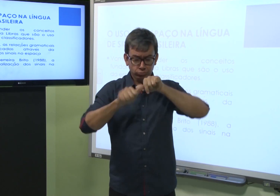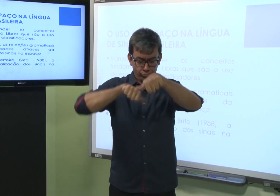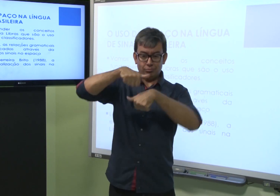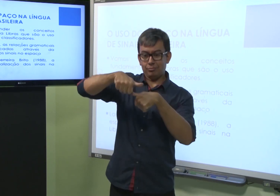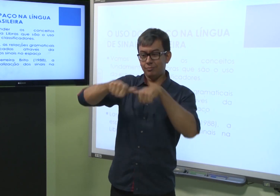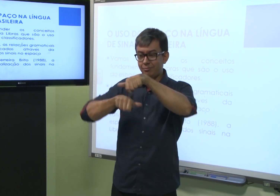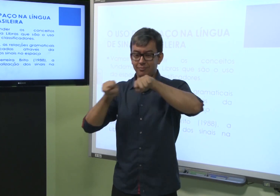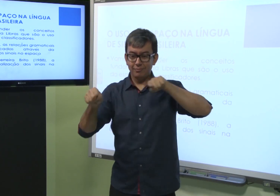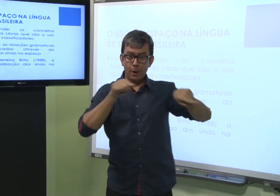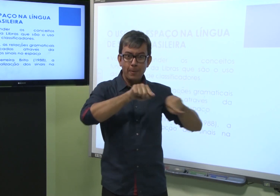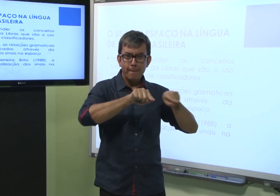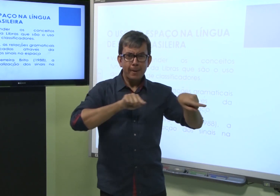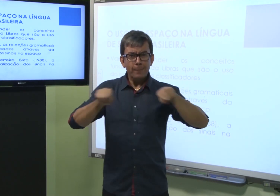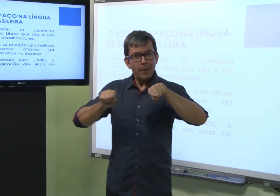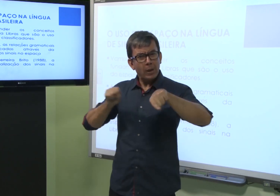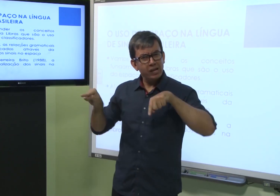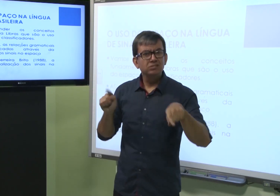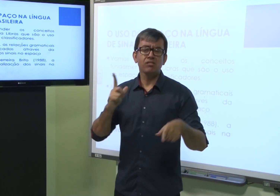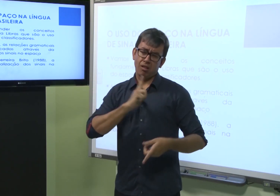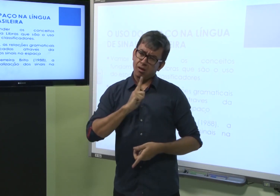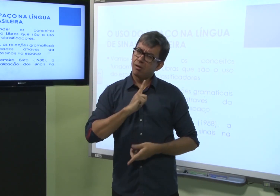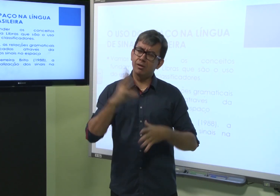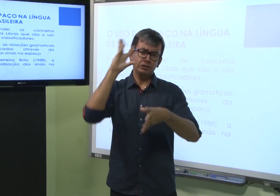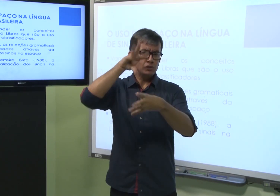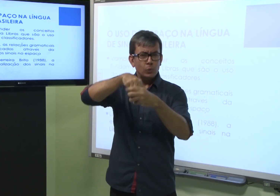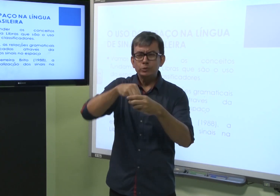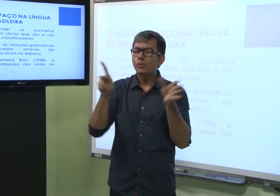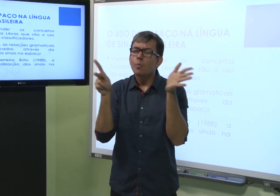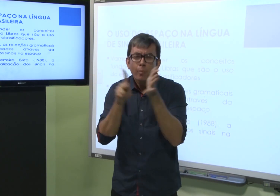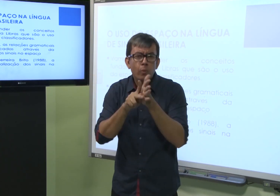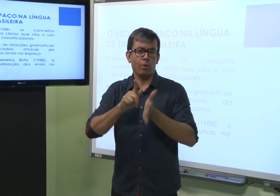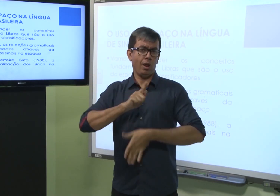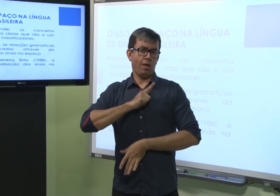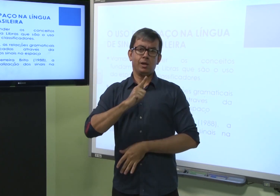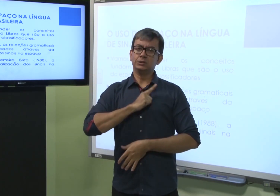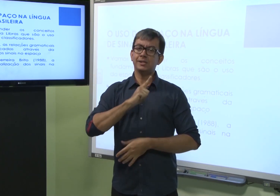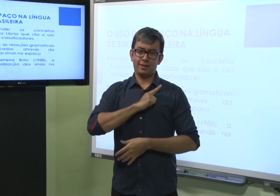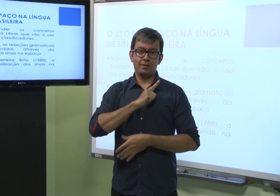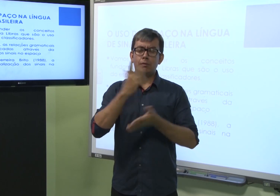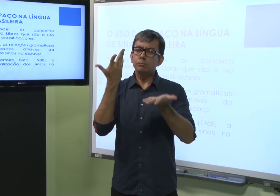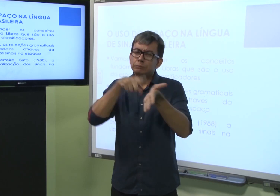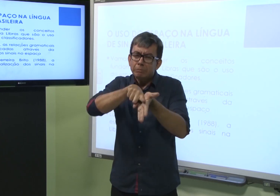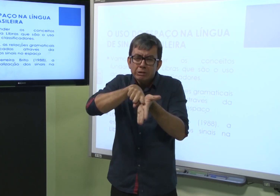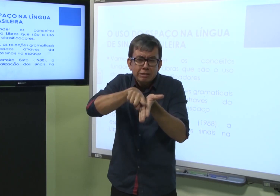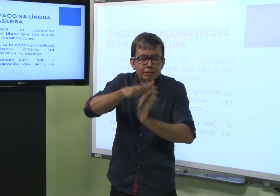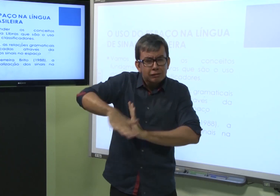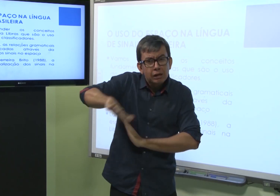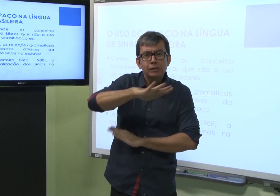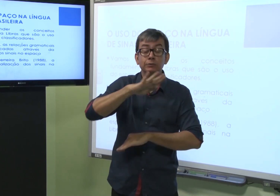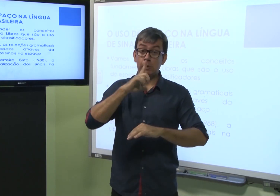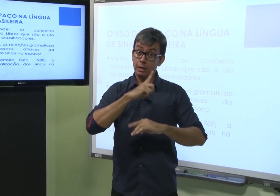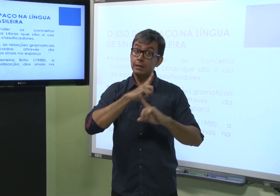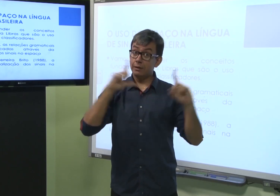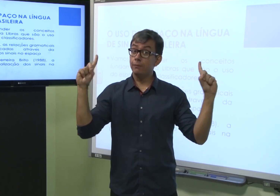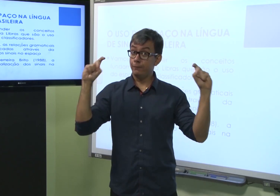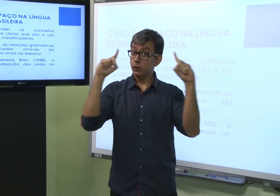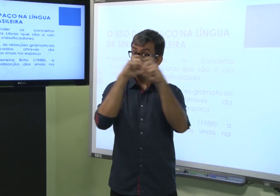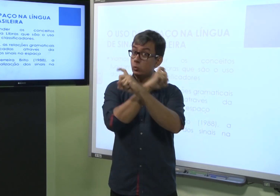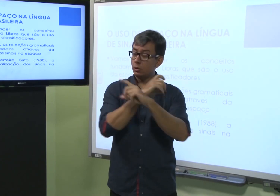ele pode se modificar de acordo com o contexto que eu utilizo a língua. Então, tudo isso faz parte da complexidade da língua